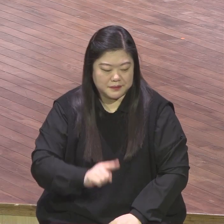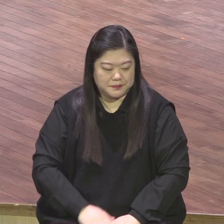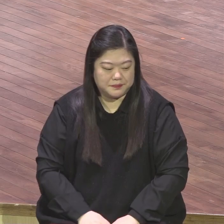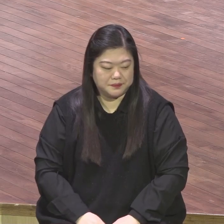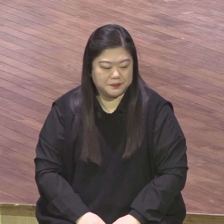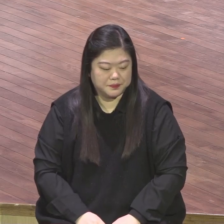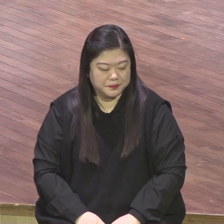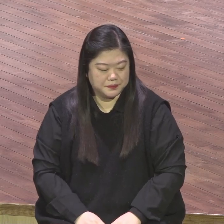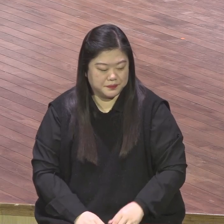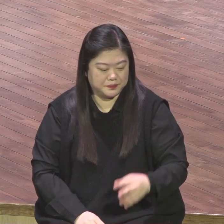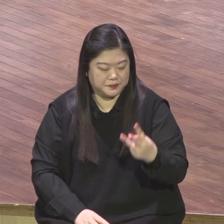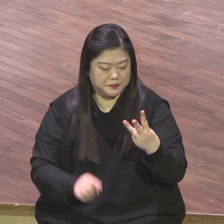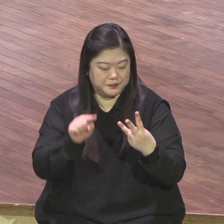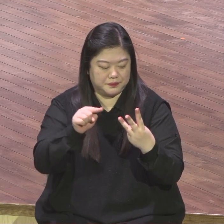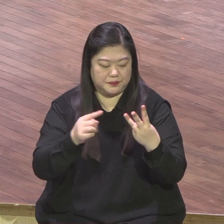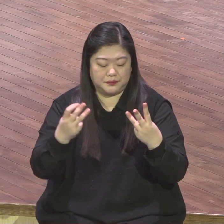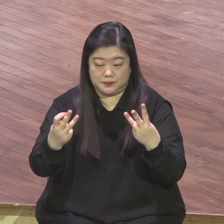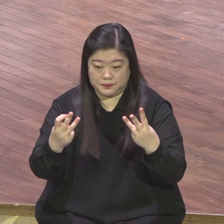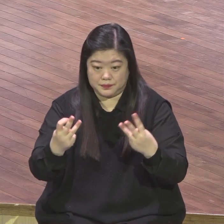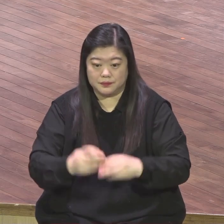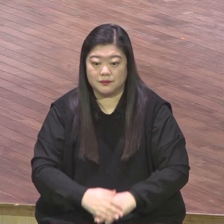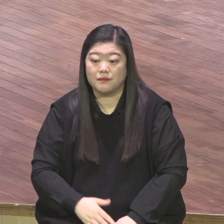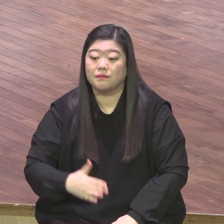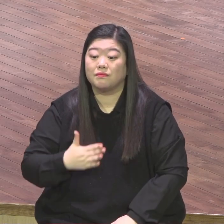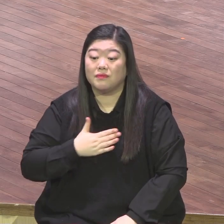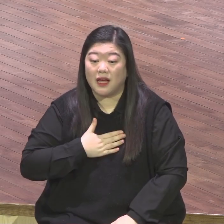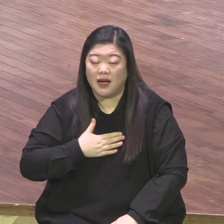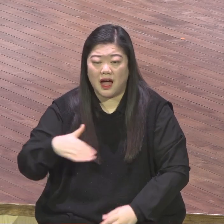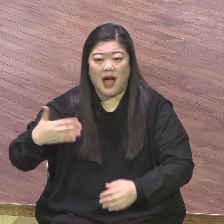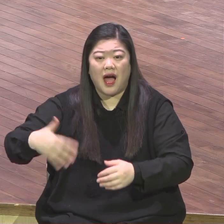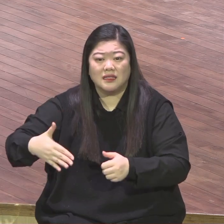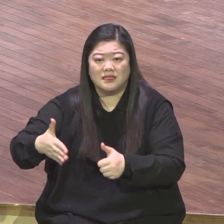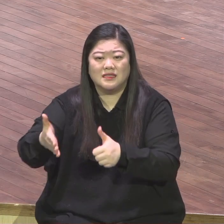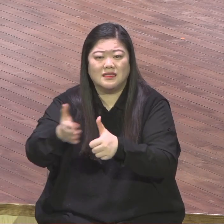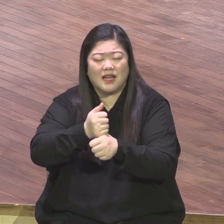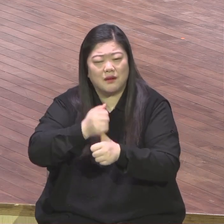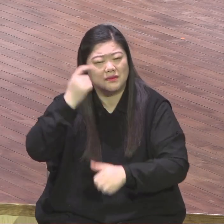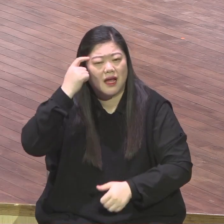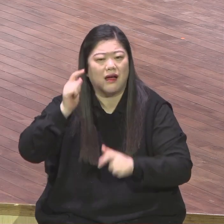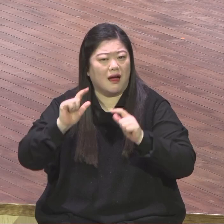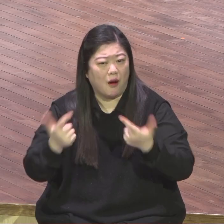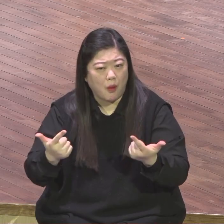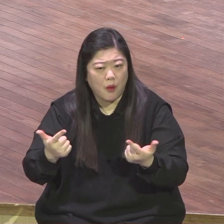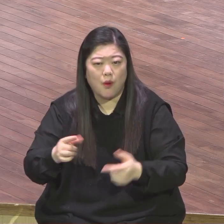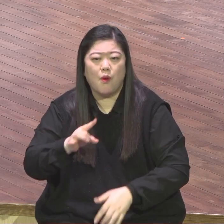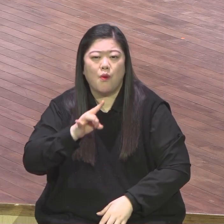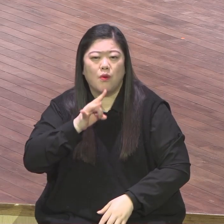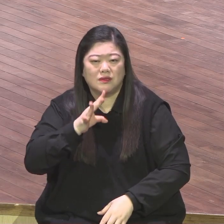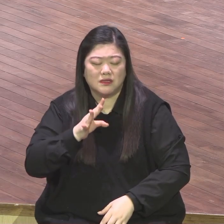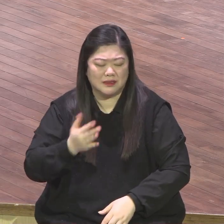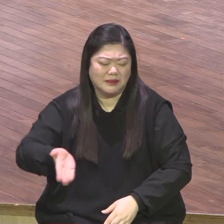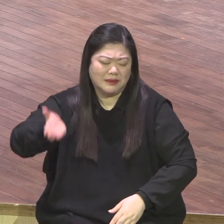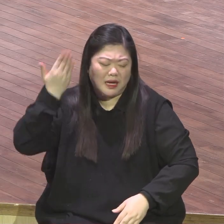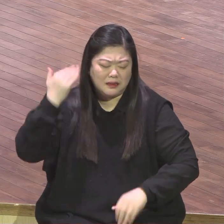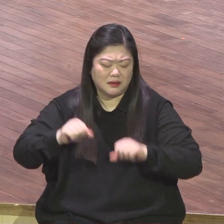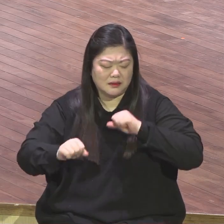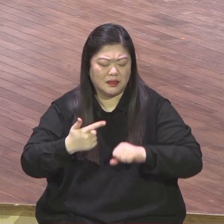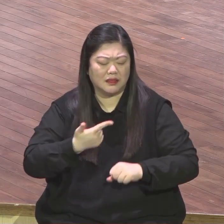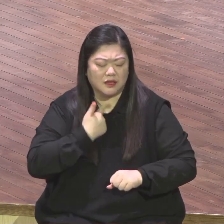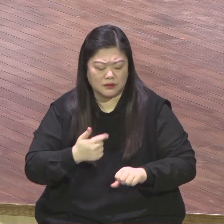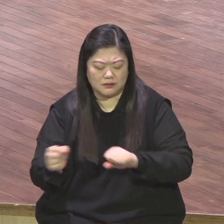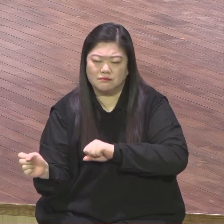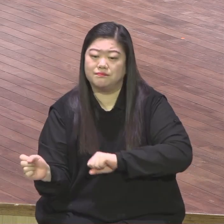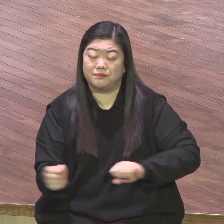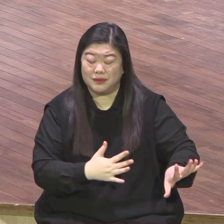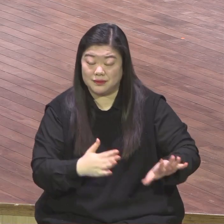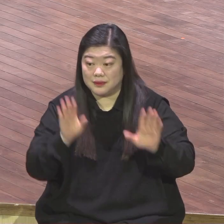있어요. 형제들아. 나는 아직 내가 잡은 줄로 이기지 아니하고 오직 한 일 즉 뒤에 있는 것은 잊어버리고